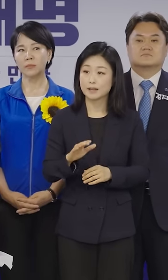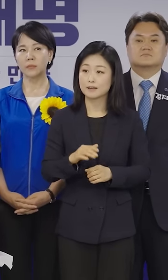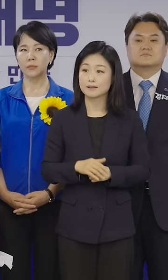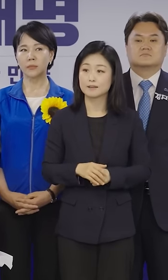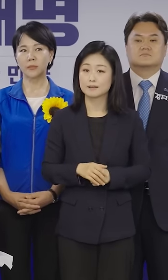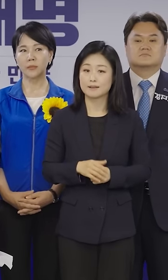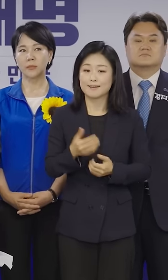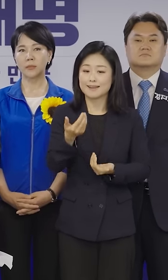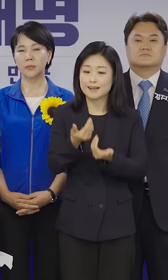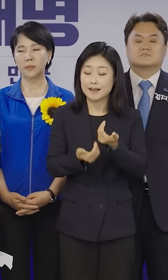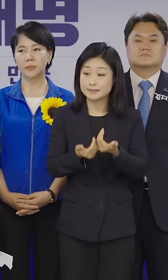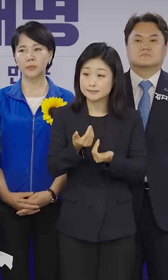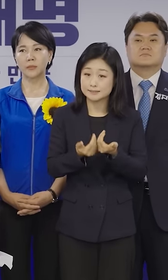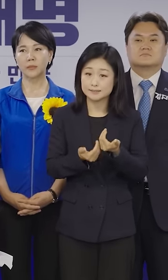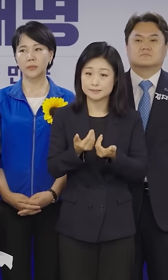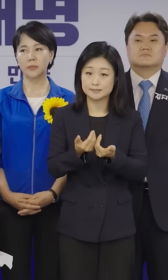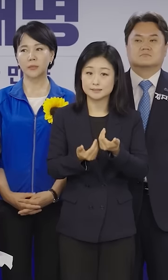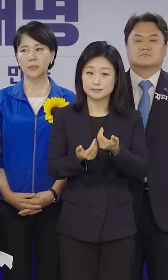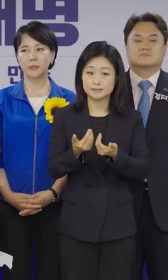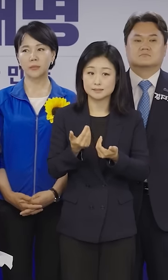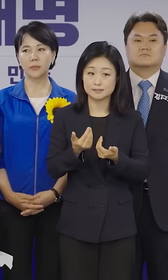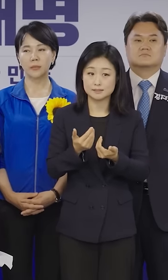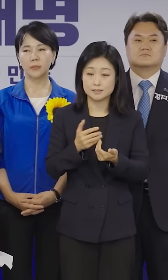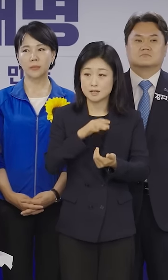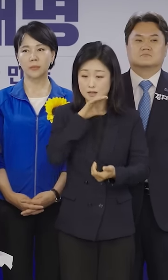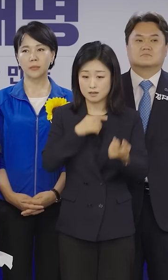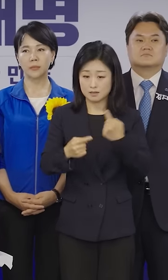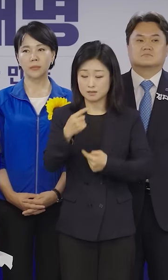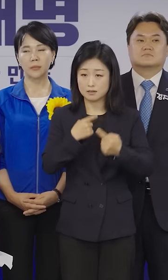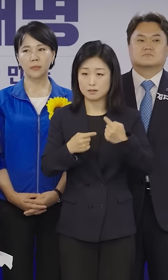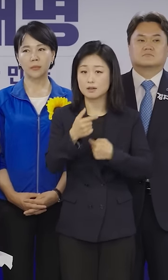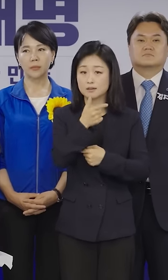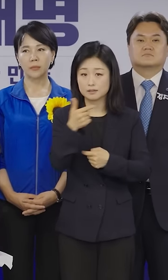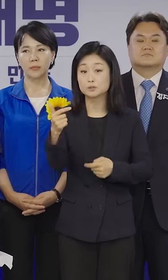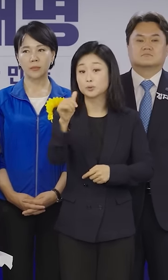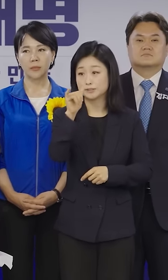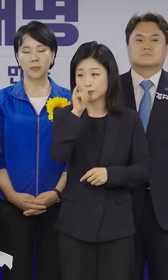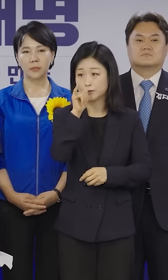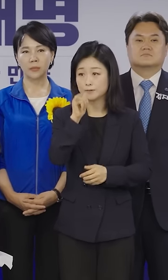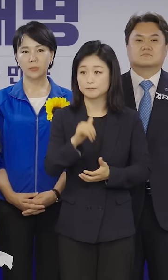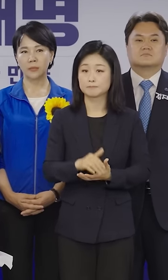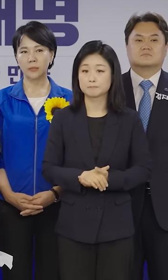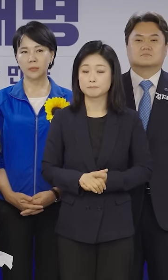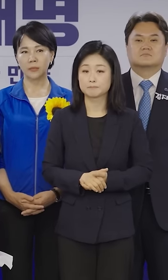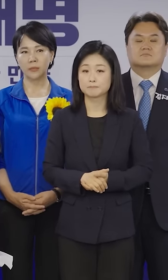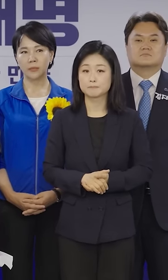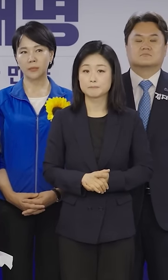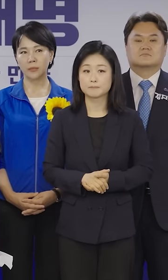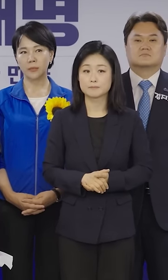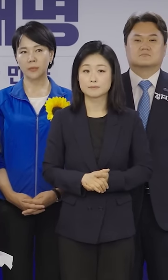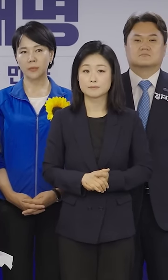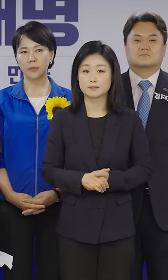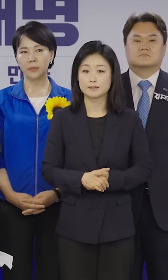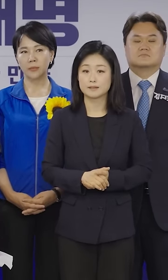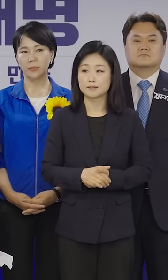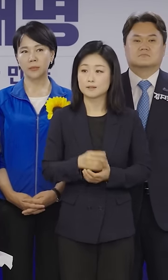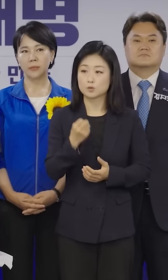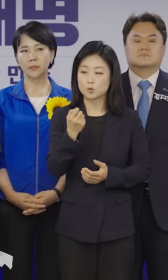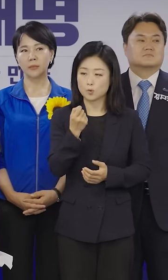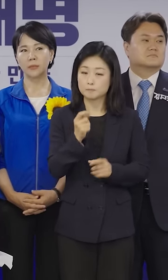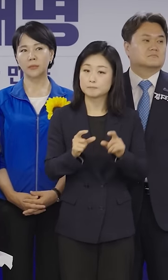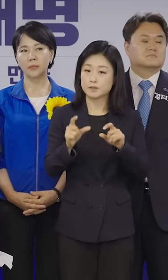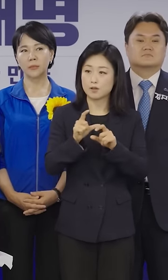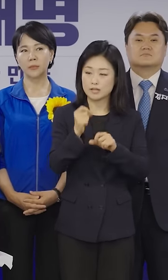불필요하게 과도한 갈등 저항을 만들어냈다는 측면도 있는 것 같습니다. 그래서 뭔가 좀 근본적인 검토를 할